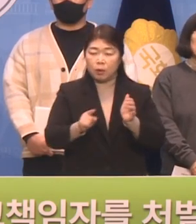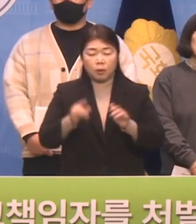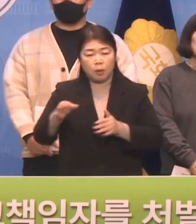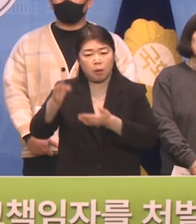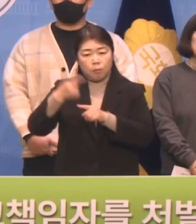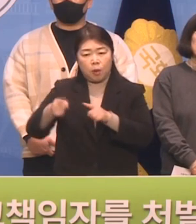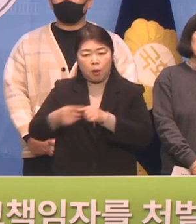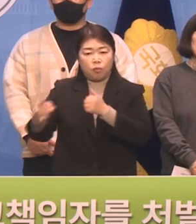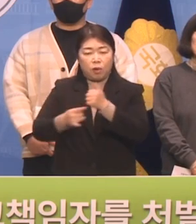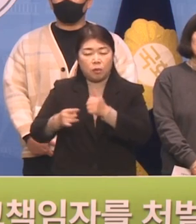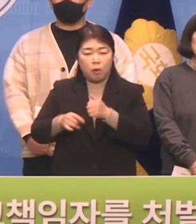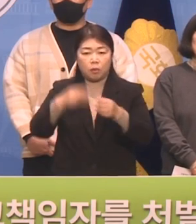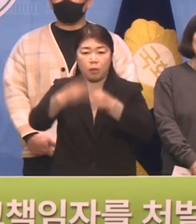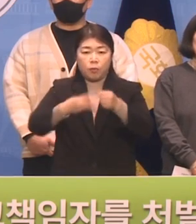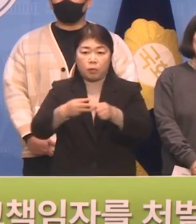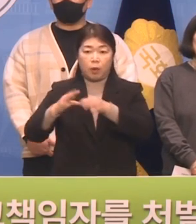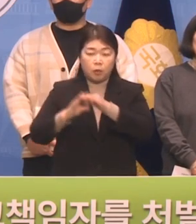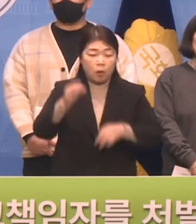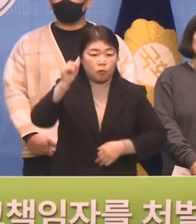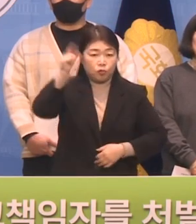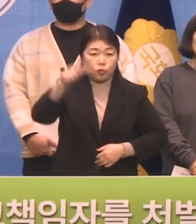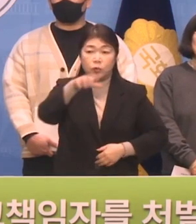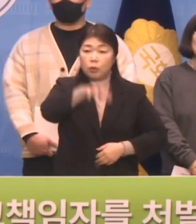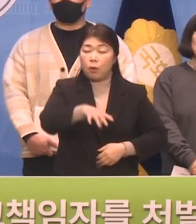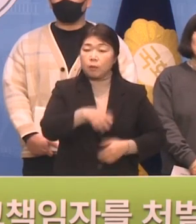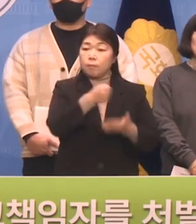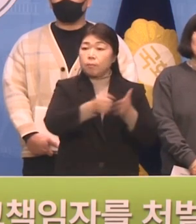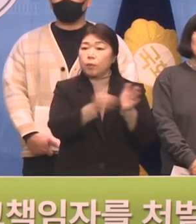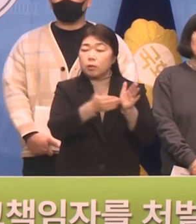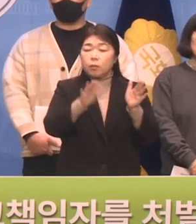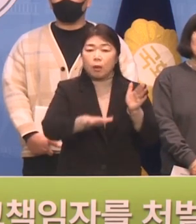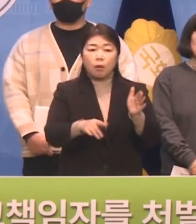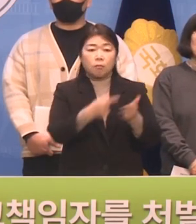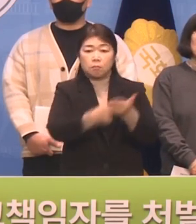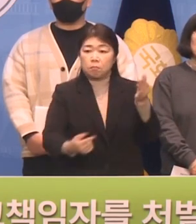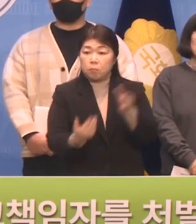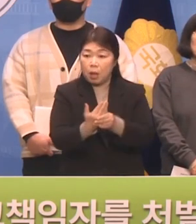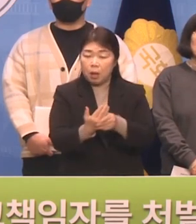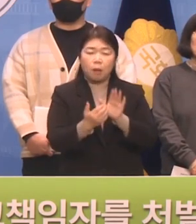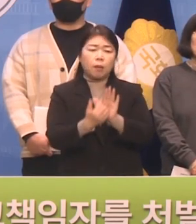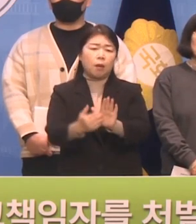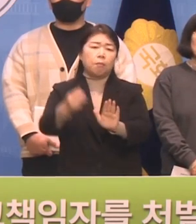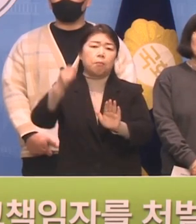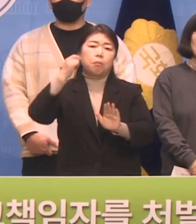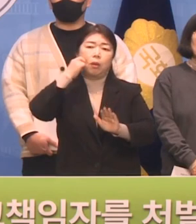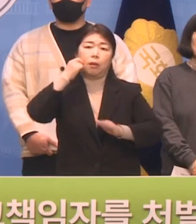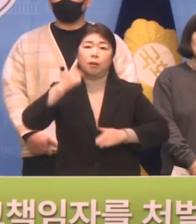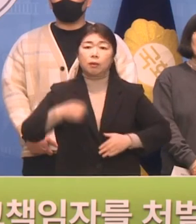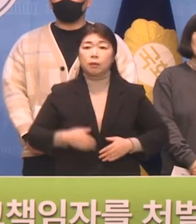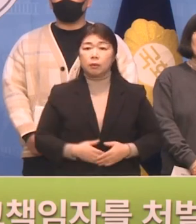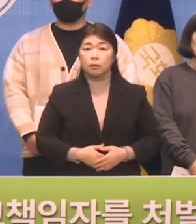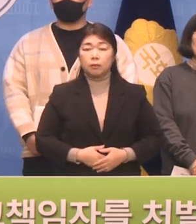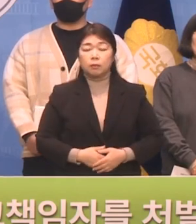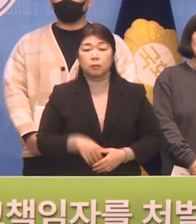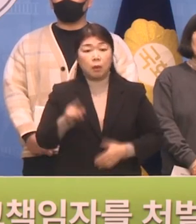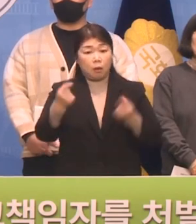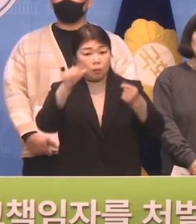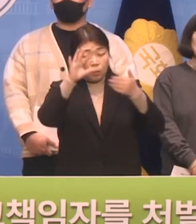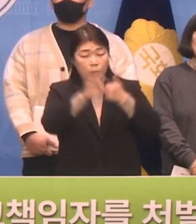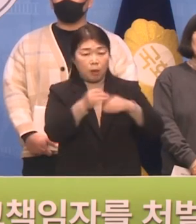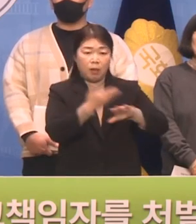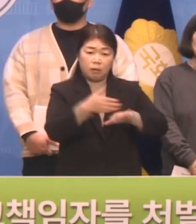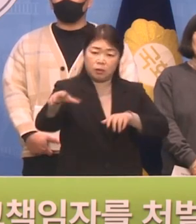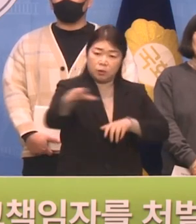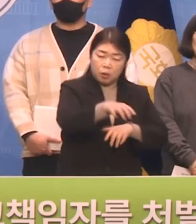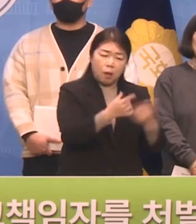선정재난관리평가에서 3년 연속 우수기관으로 선정됐음에도 이번 참사를 막지 못했습니다. 이러한 점은 다른